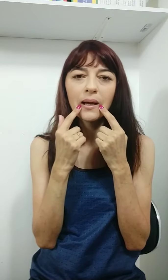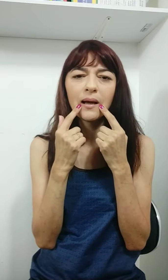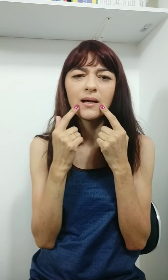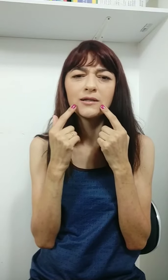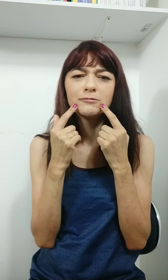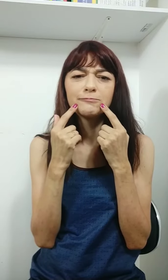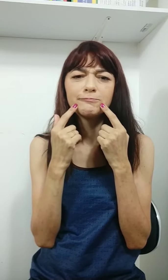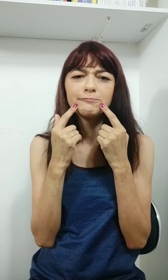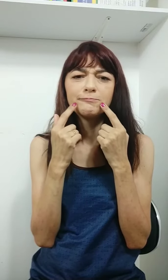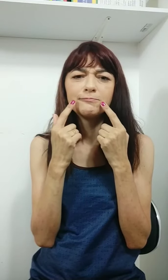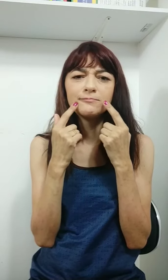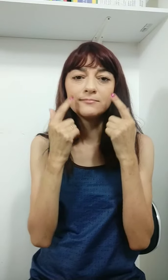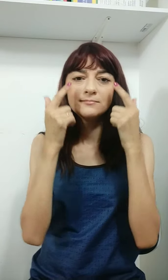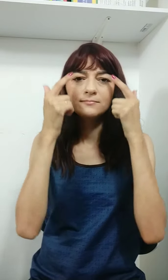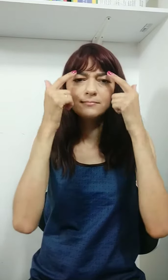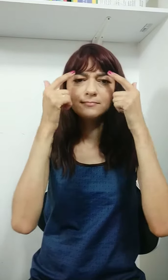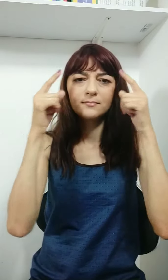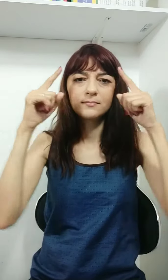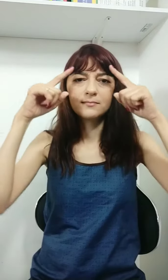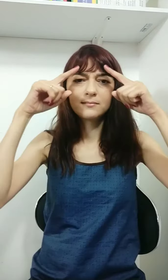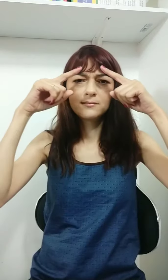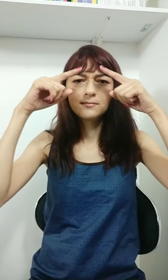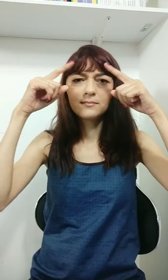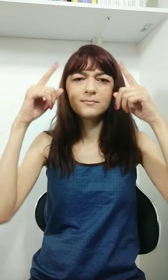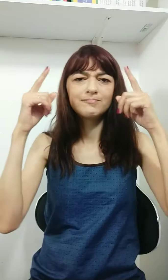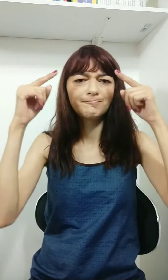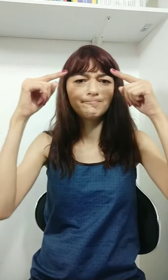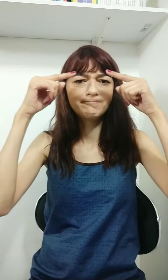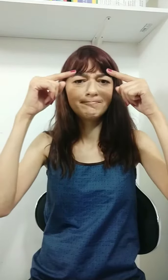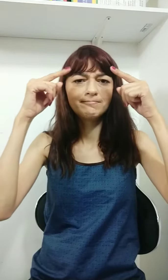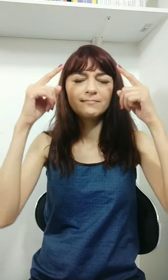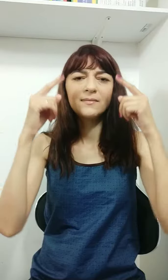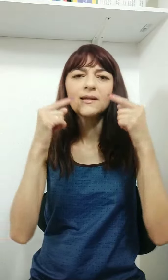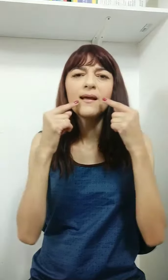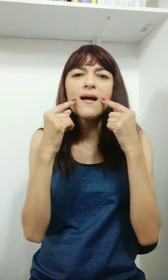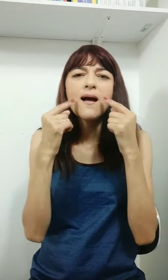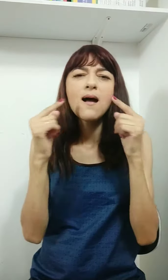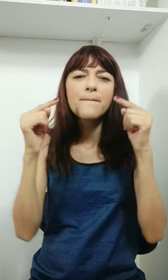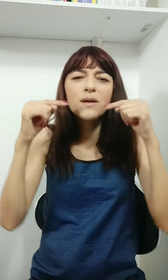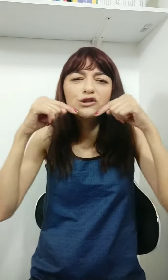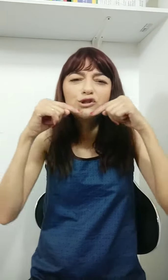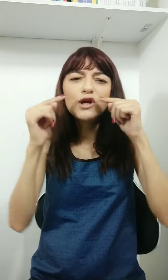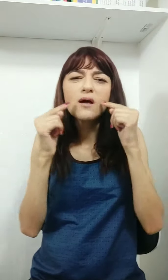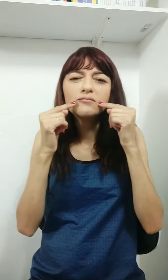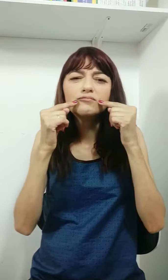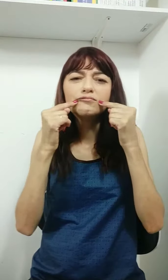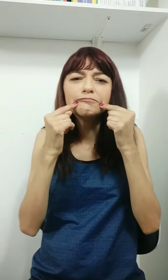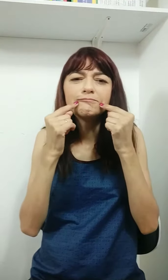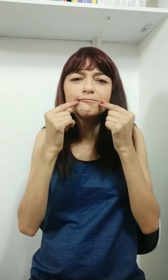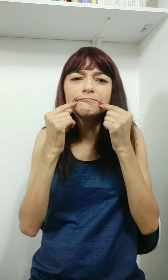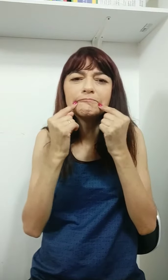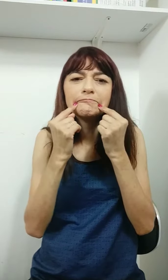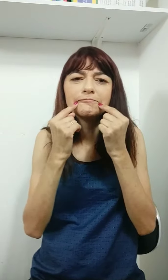essa expressão facial? Olha só como que eu fico, gente. Tá vendo aqui que a sobrancelha fica um pouco mais cerrada, a boca aqui um